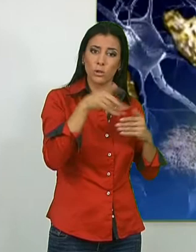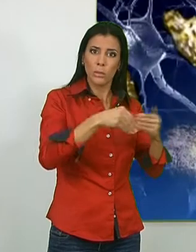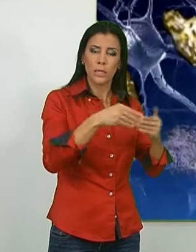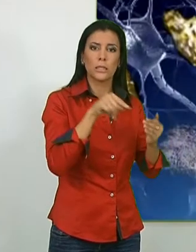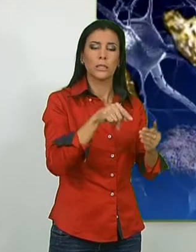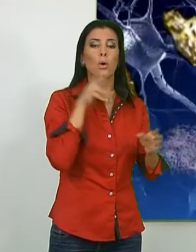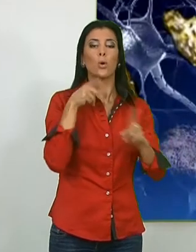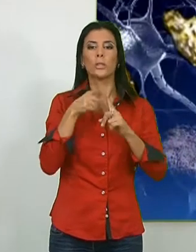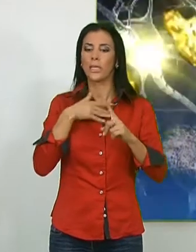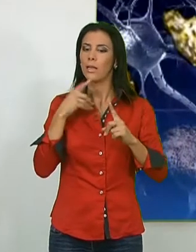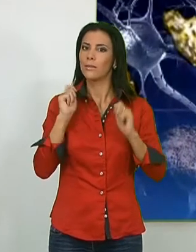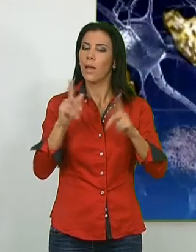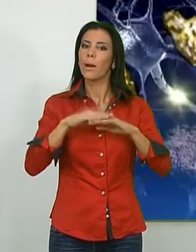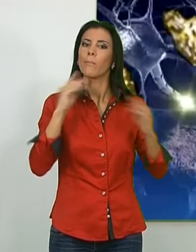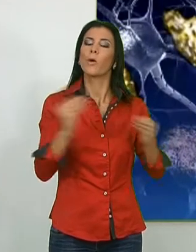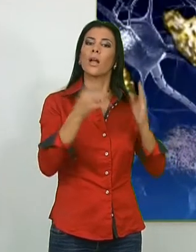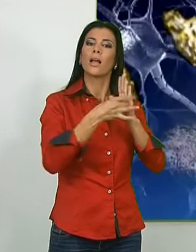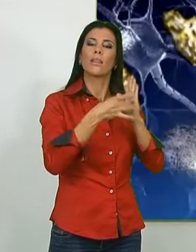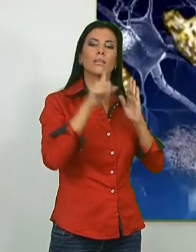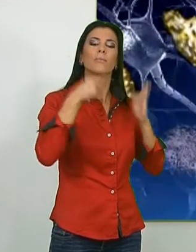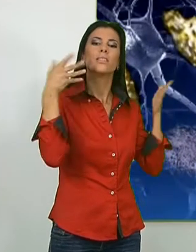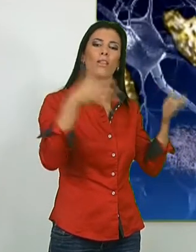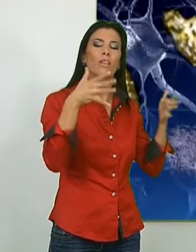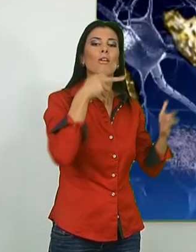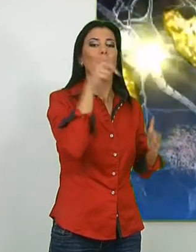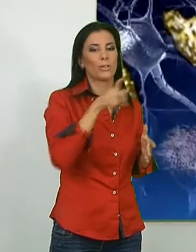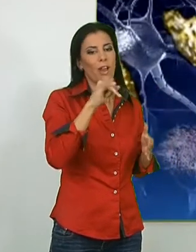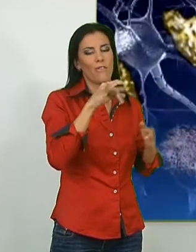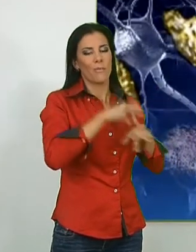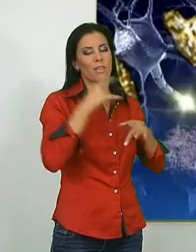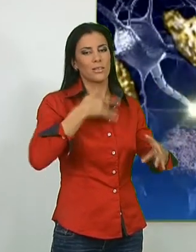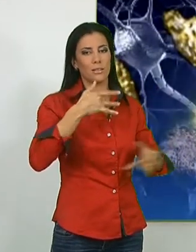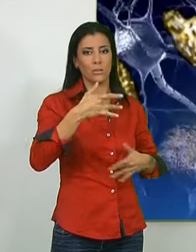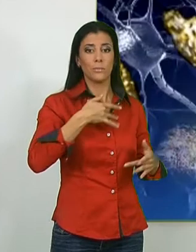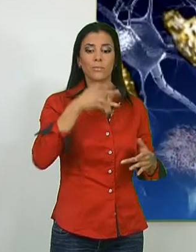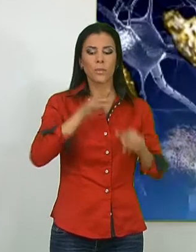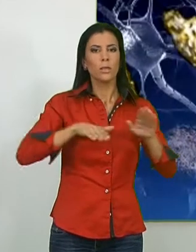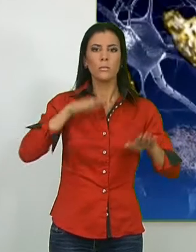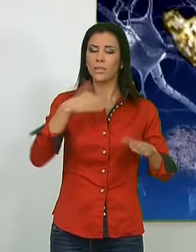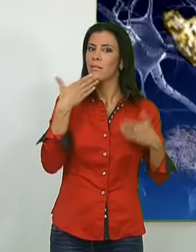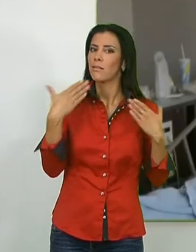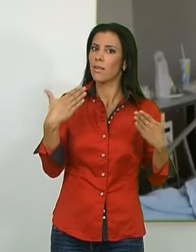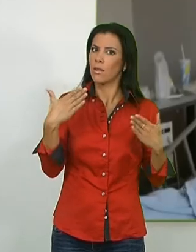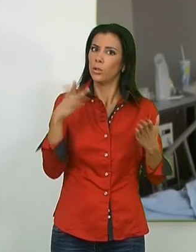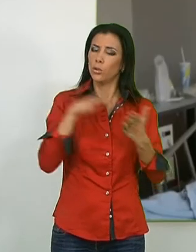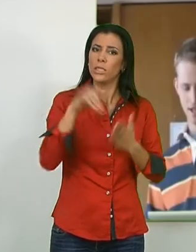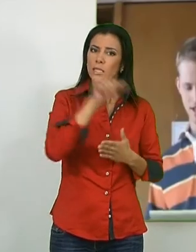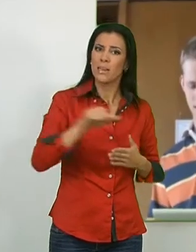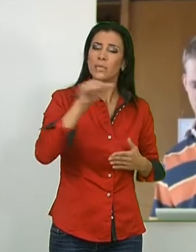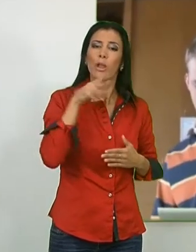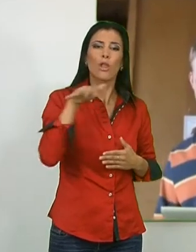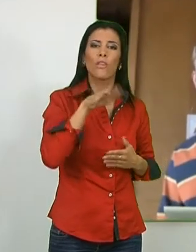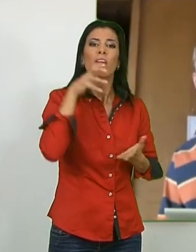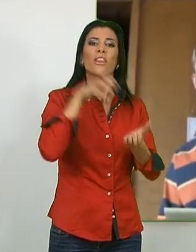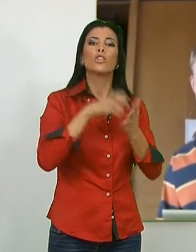tipo de pacientes que tiene por objeto mejorar la calidad de vida y la atención a las personas con esta patología la iniciativa se lleva a cabo cada